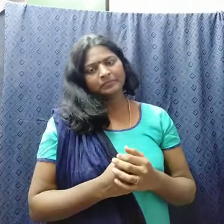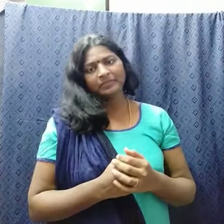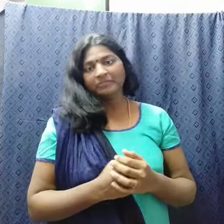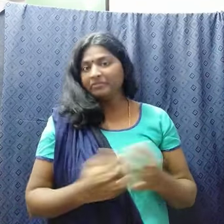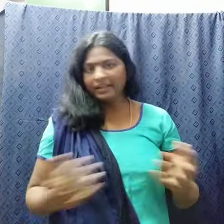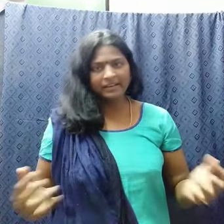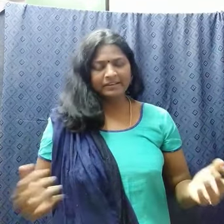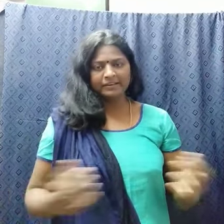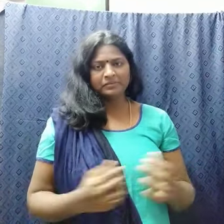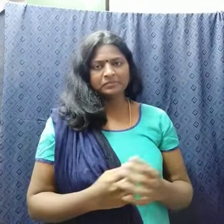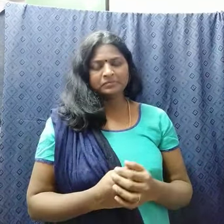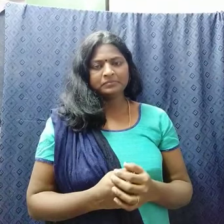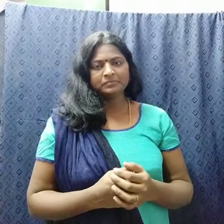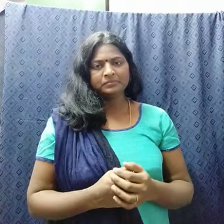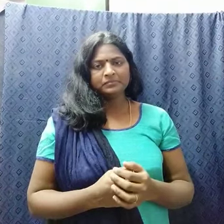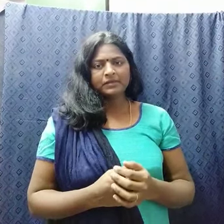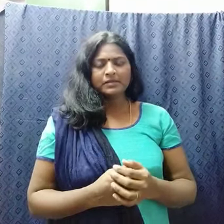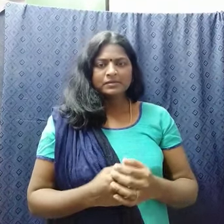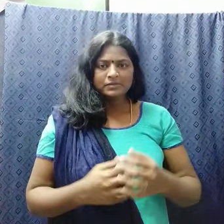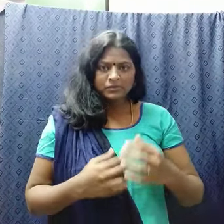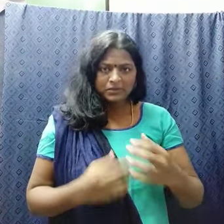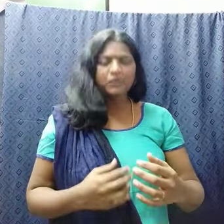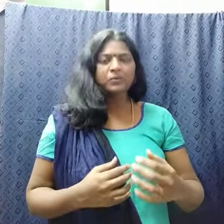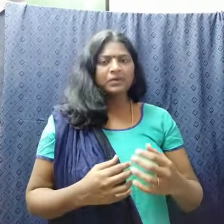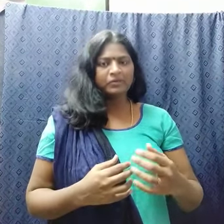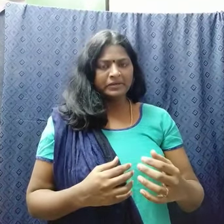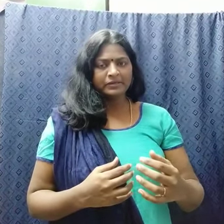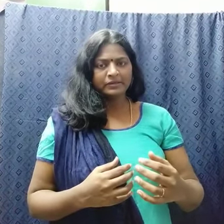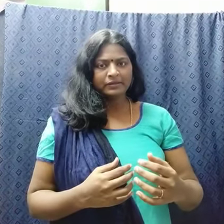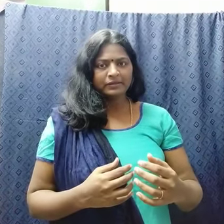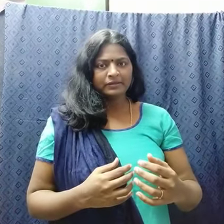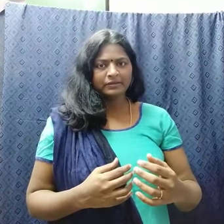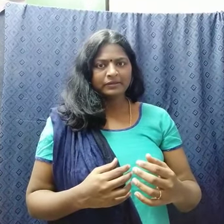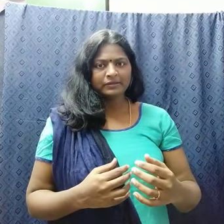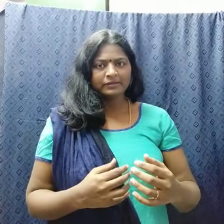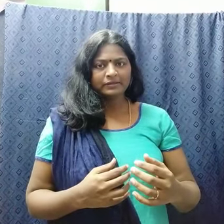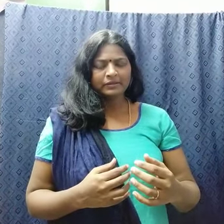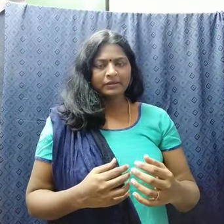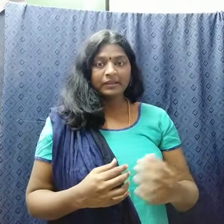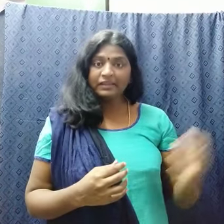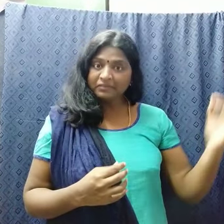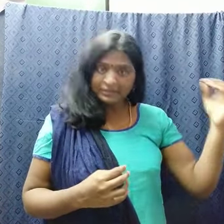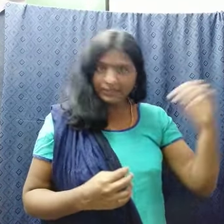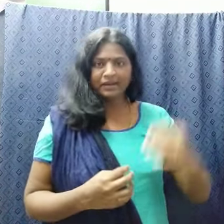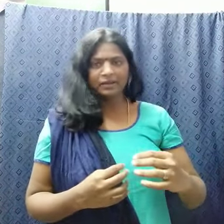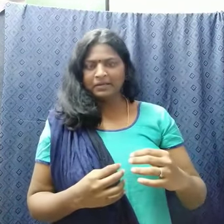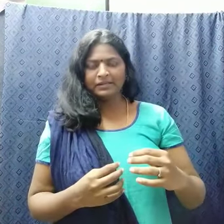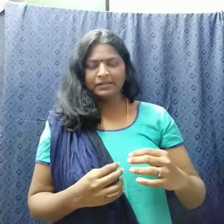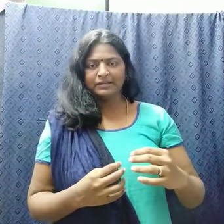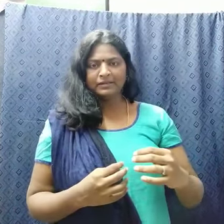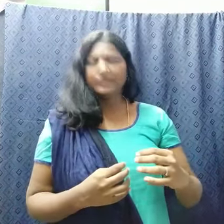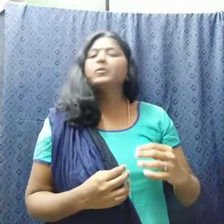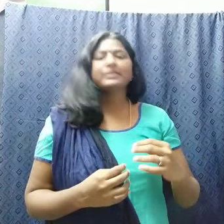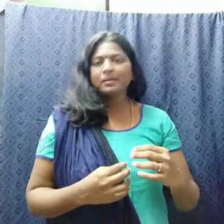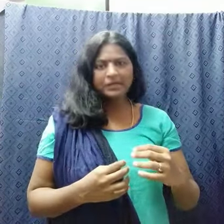இல்லை, வேலை இல்லை, சொந்த ஊரை விட்டு இங்க வந்திருக்கிறாங்க மக்கள். நம்மளுடைய